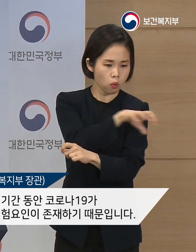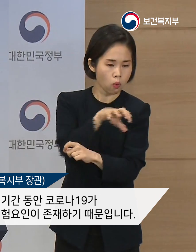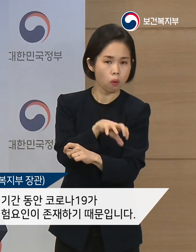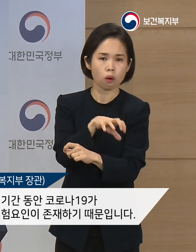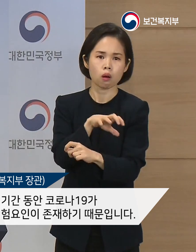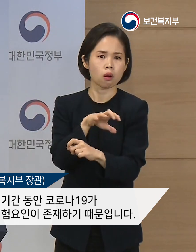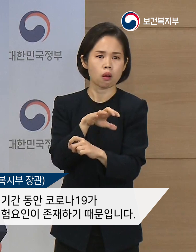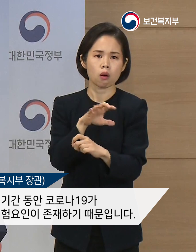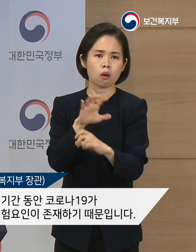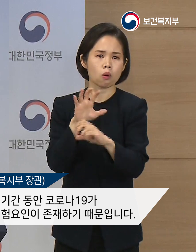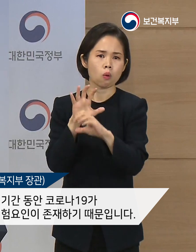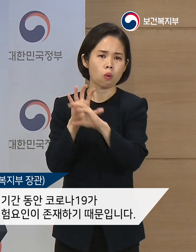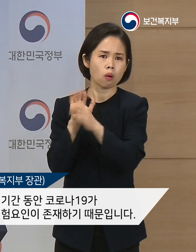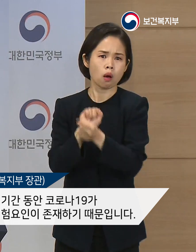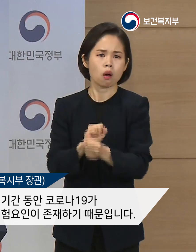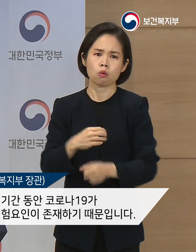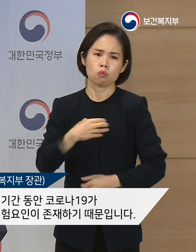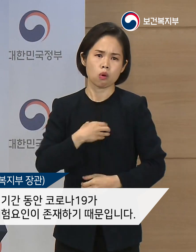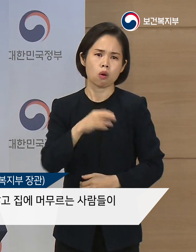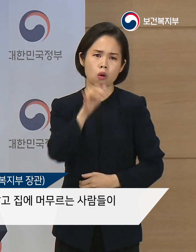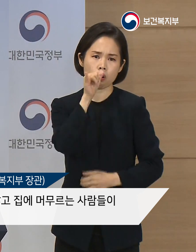요인이 존재하기 때문입니다.